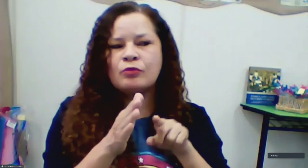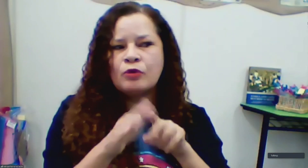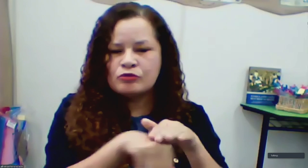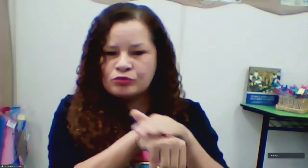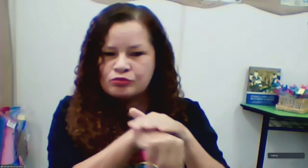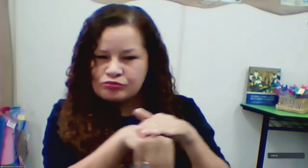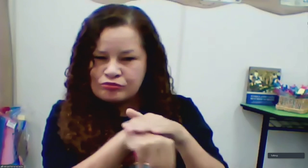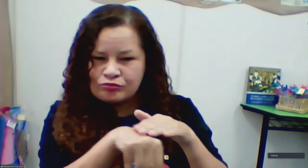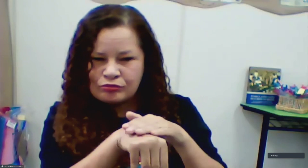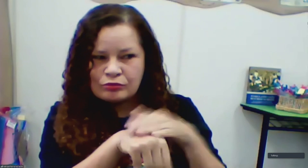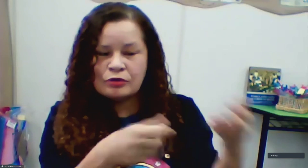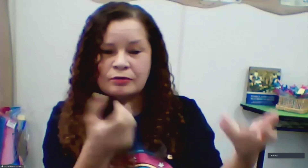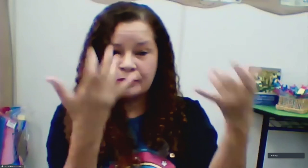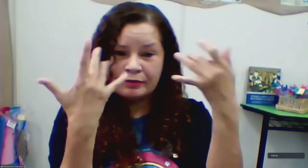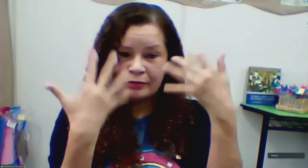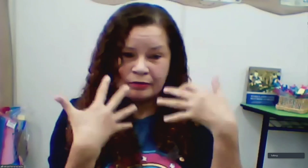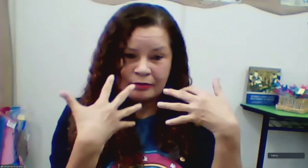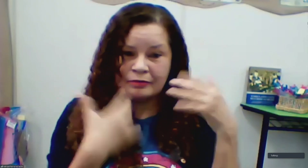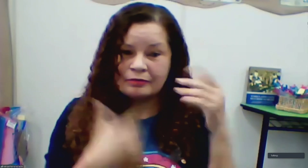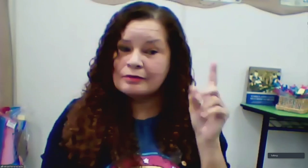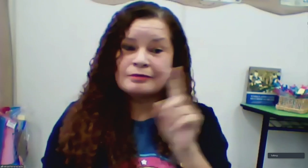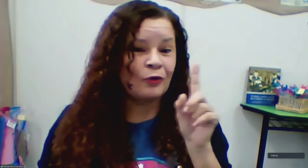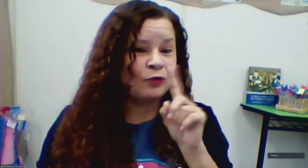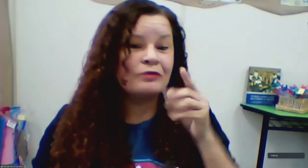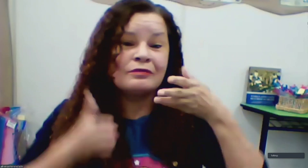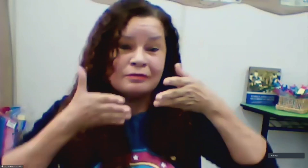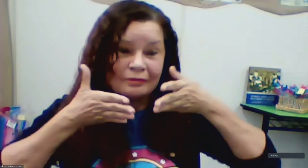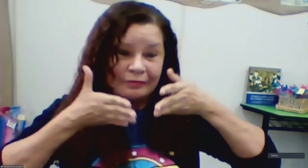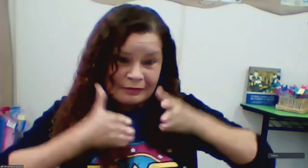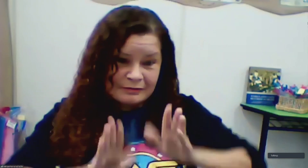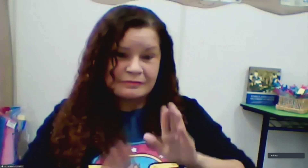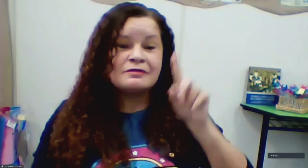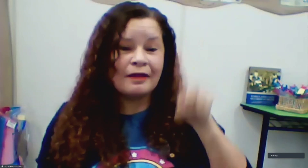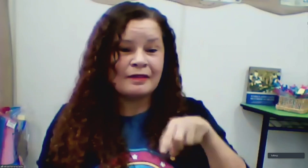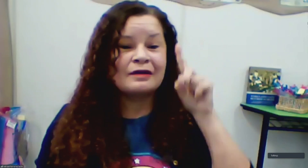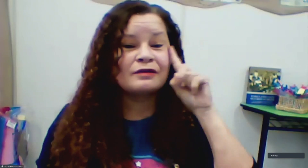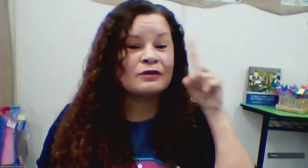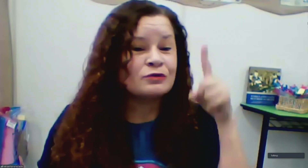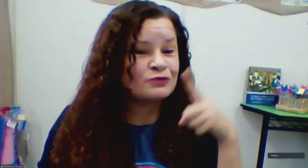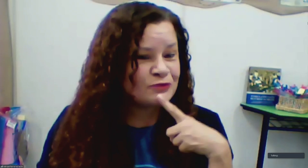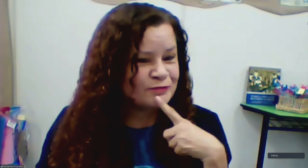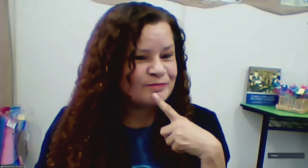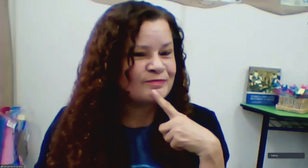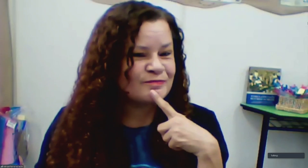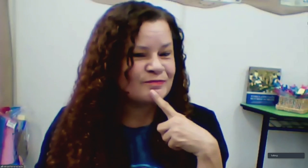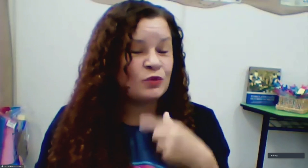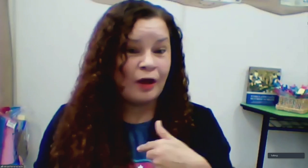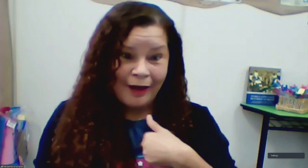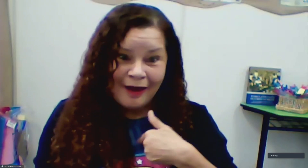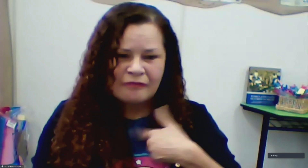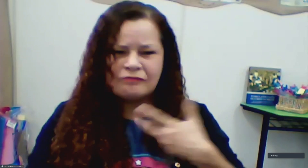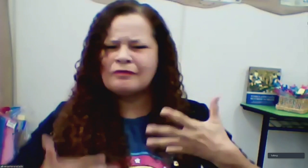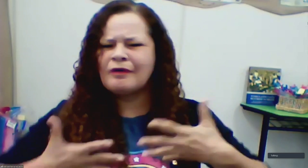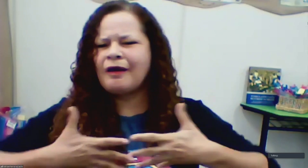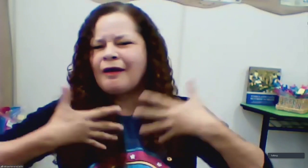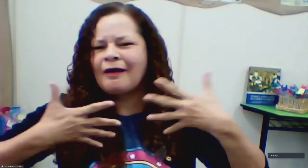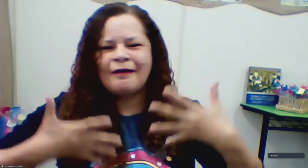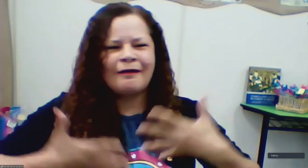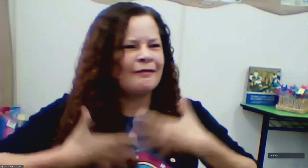você nasceu surda, não foi por causa da sua febre ou da doença. E eu fiquei assim feliz por ser surdo, porque é lindo a